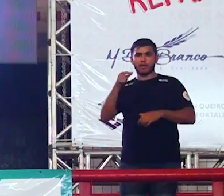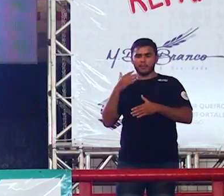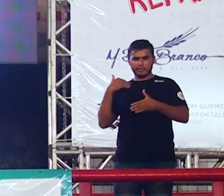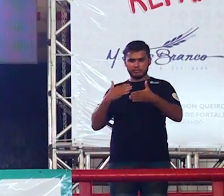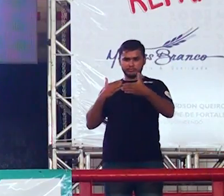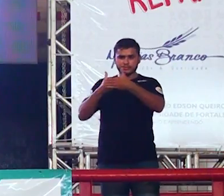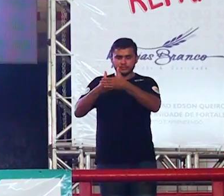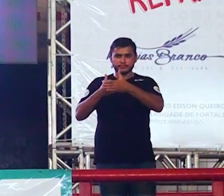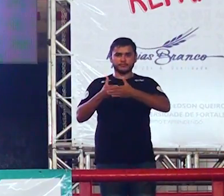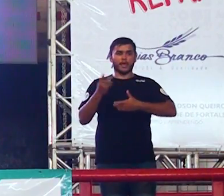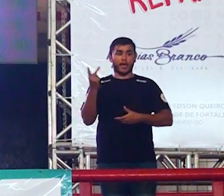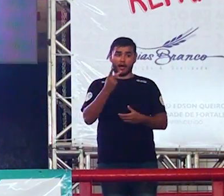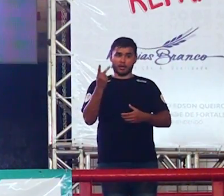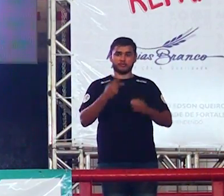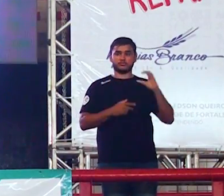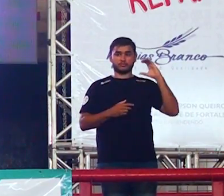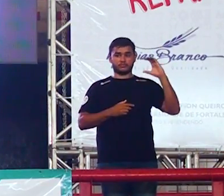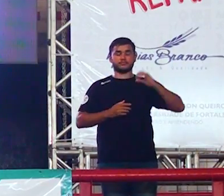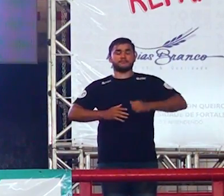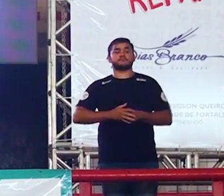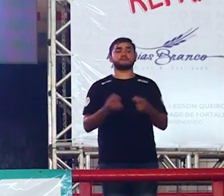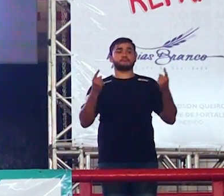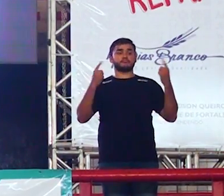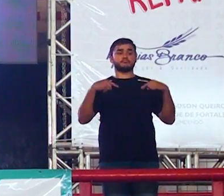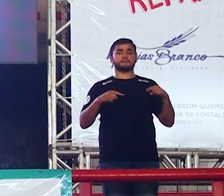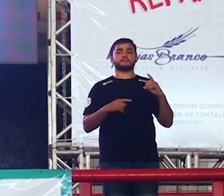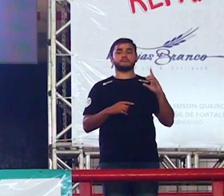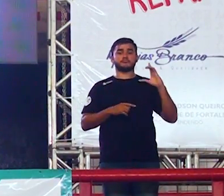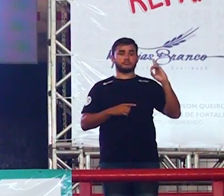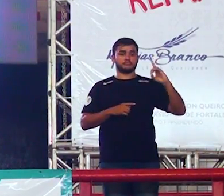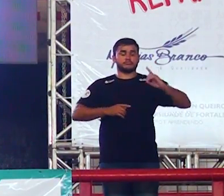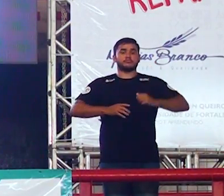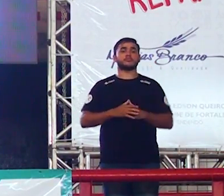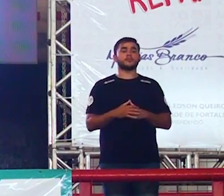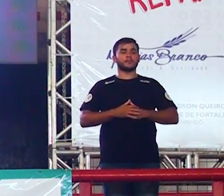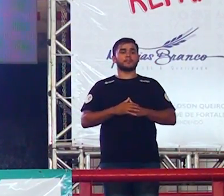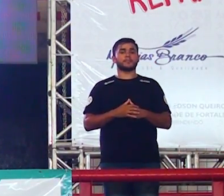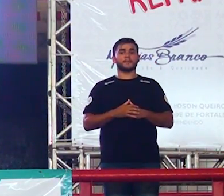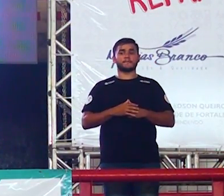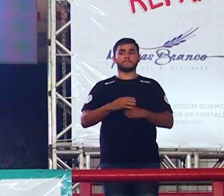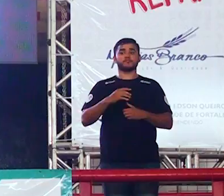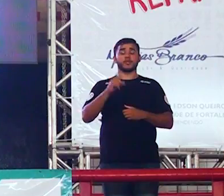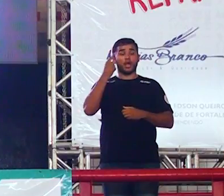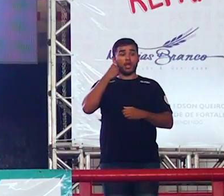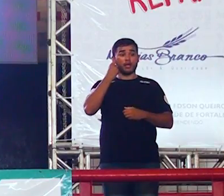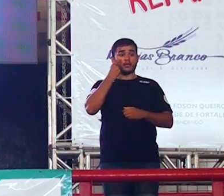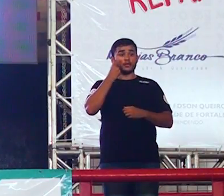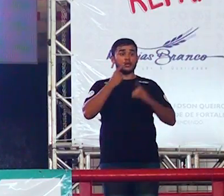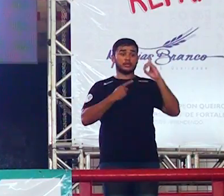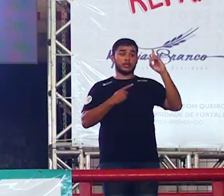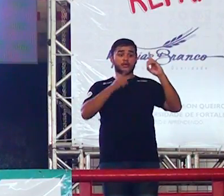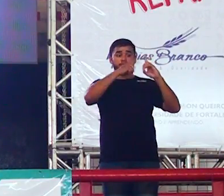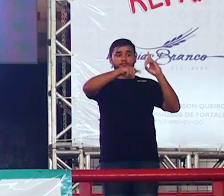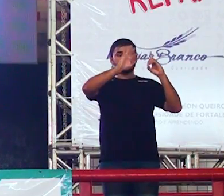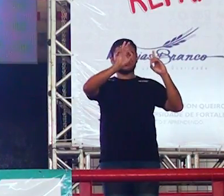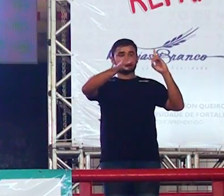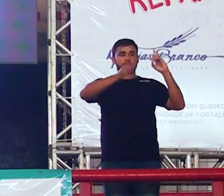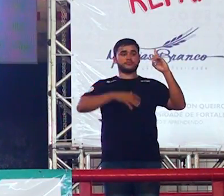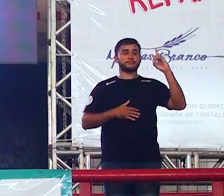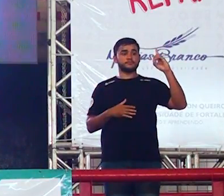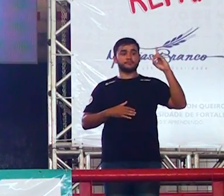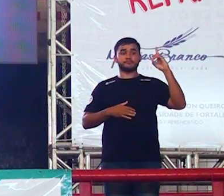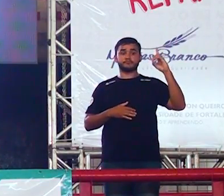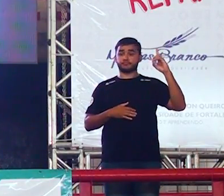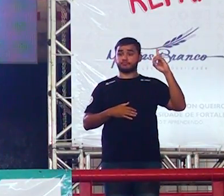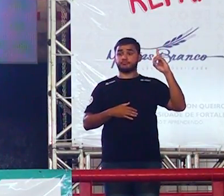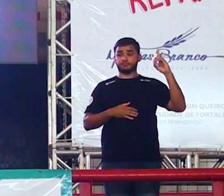Não é isso. Atua dificultando a maturação dos espermatozoides 2 a espermate? Sim, é o item D, viu? É